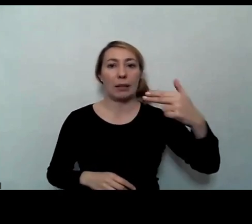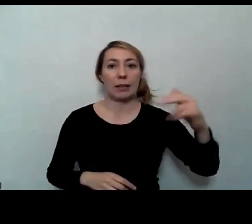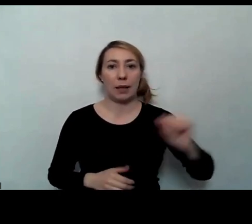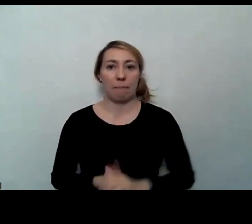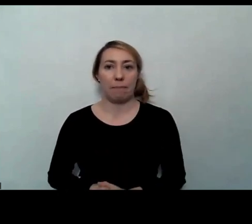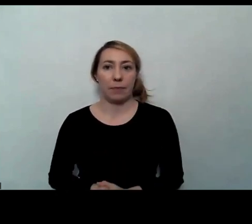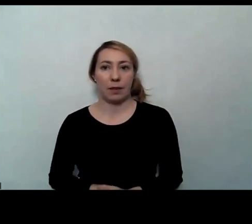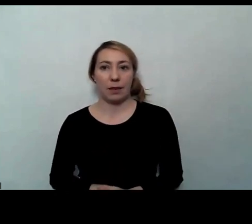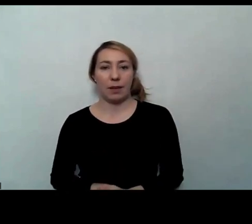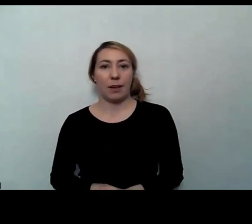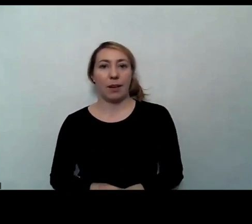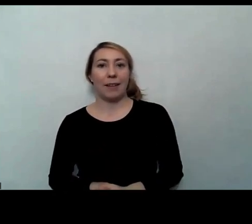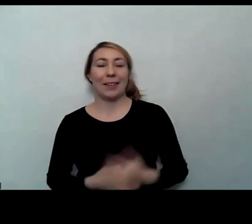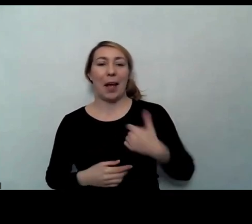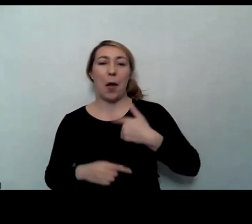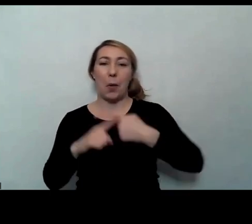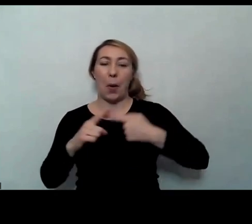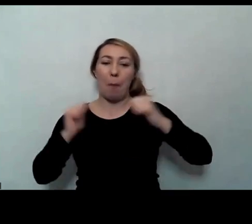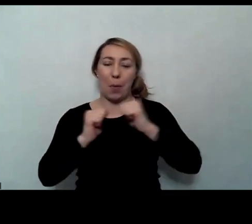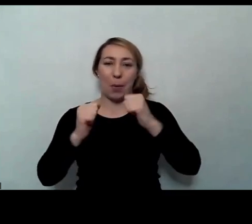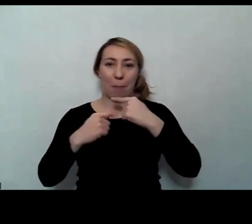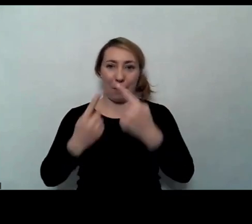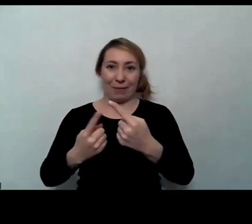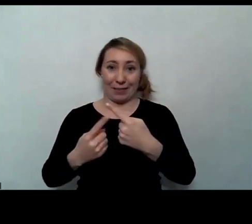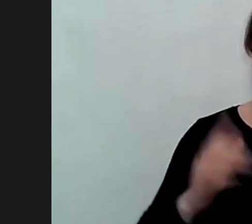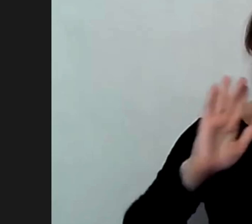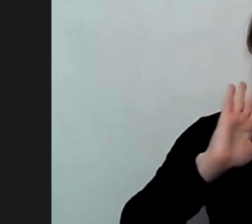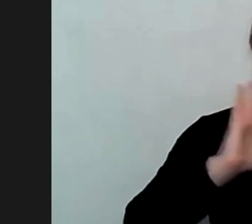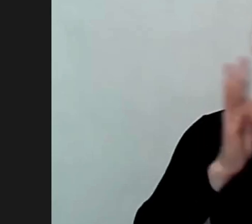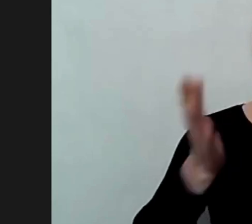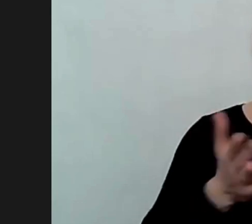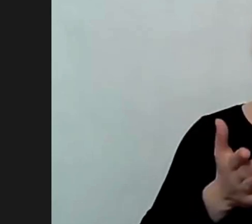Boję się mówić, że planujemy. Ja słucham, no.